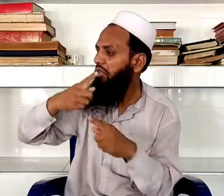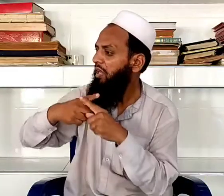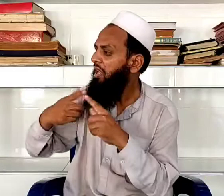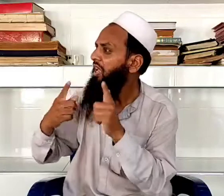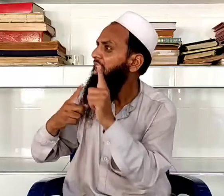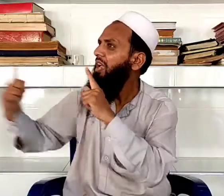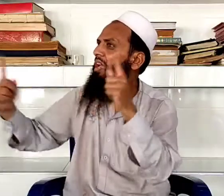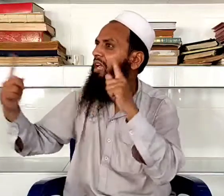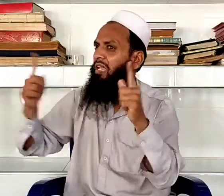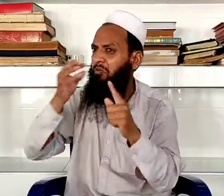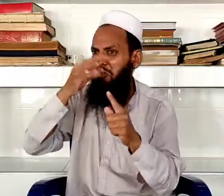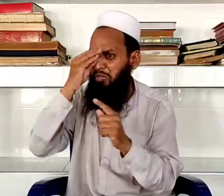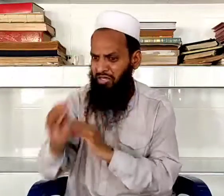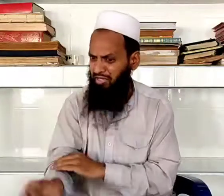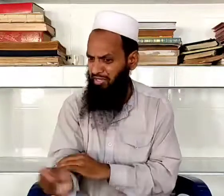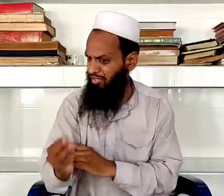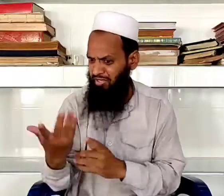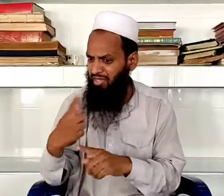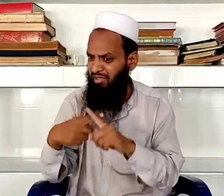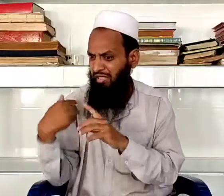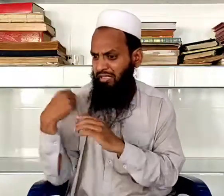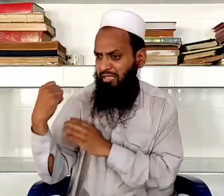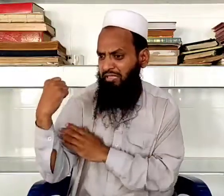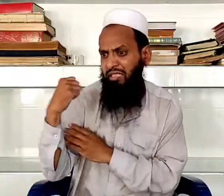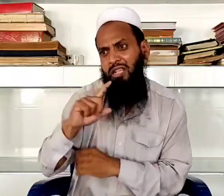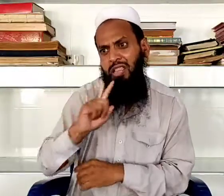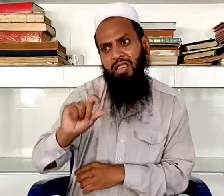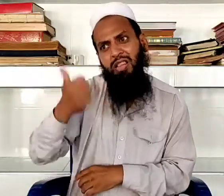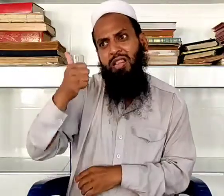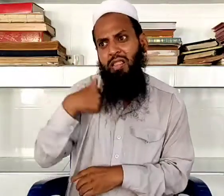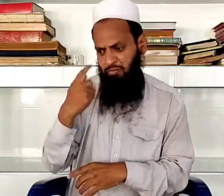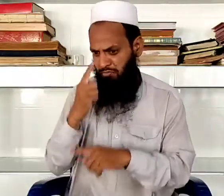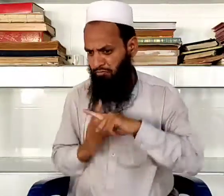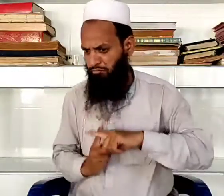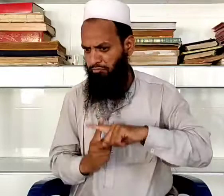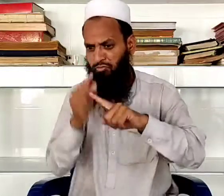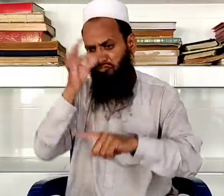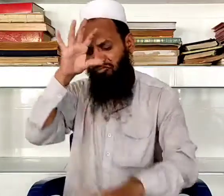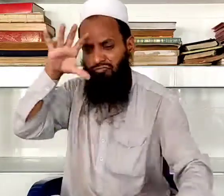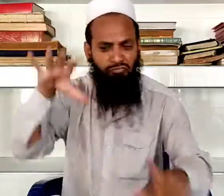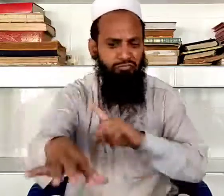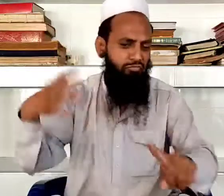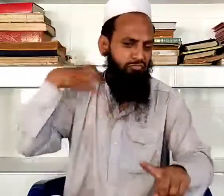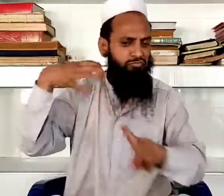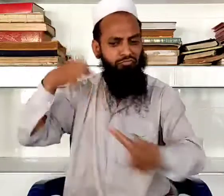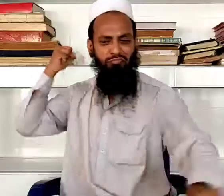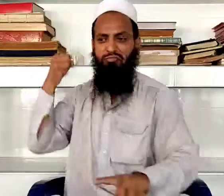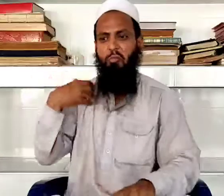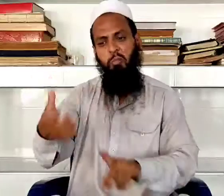ਇਹ ਮੈਦਾਨੇ ਕਰਬਲਾ ਦੇ ਅੰਦਰ ਜਨਾਬੇ ਸੈਯਦਨਾ ਹਜ਼ਰਤ ਹਸਨੈਨ ਰਜ਼ੀ ਅੱਲਾਹੁ ਤਾਲਾ ਅਨਹੁ ਦੇ ਨਾਲ ਸ਼ਹੀਦ ਹੋਏ ਨੇ। ਇੱਕ ਬੇਟੇ ਦਾ